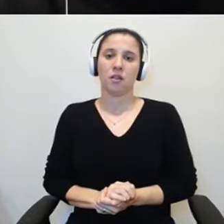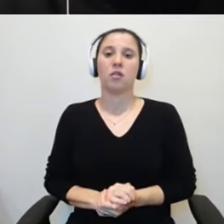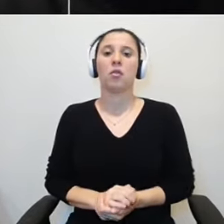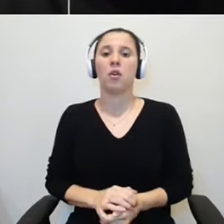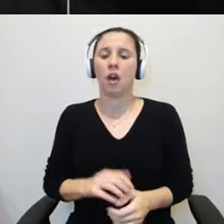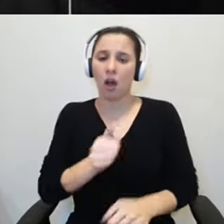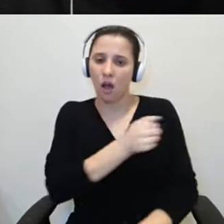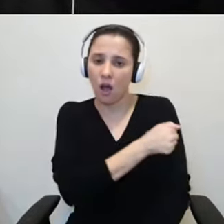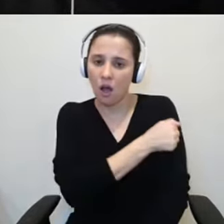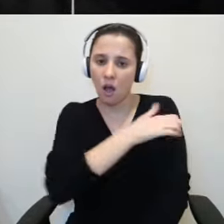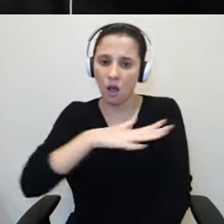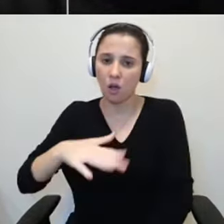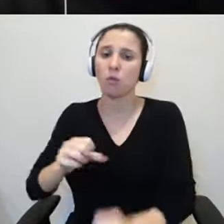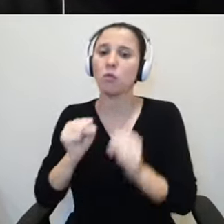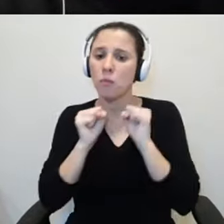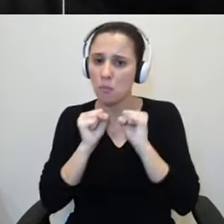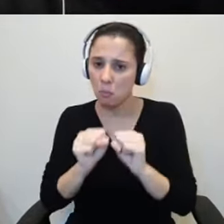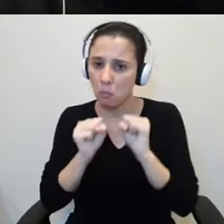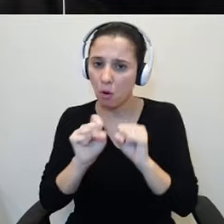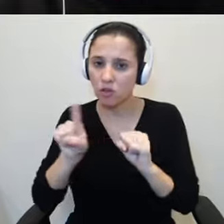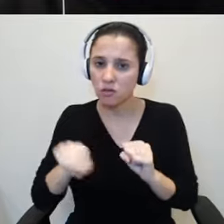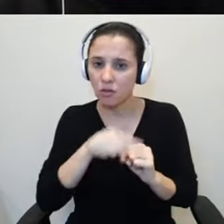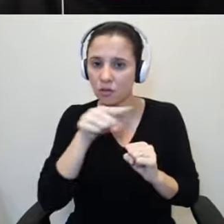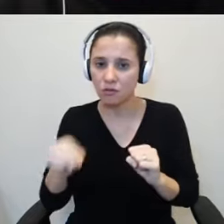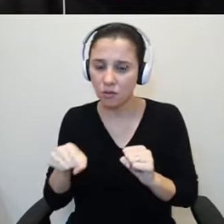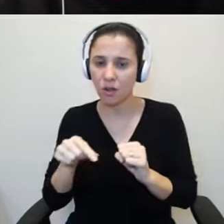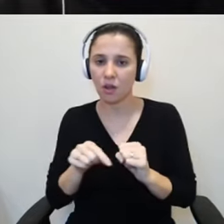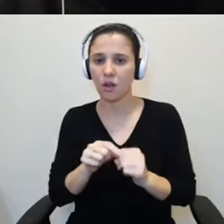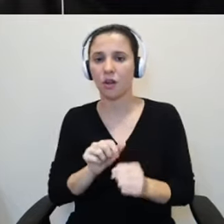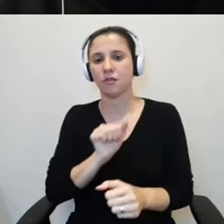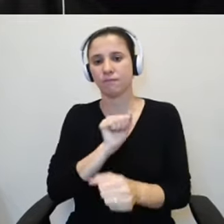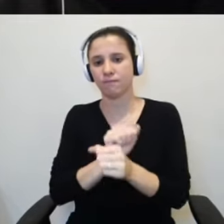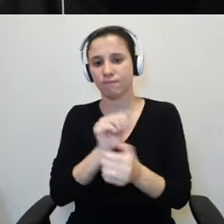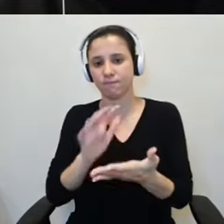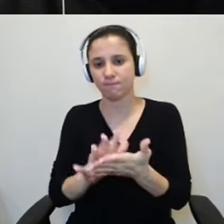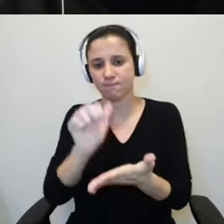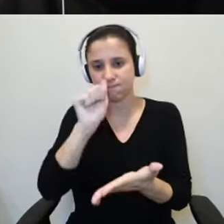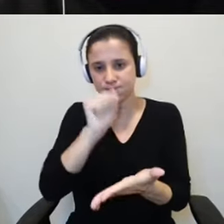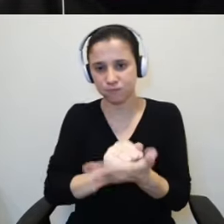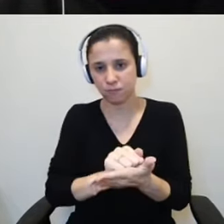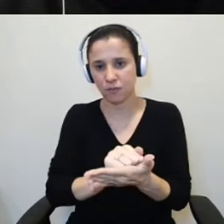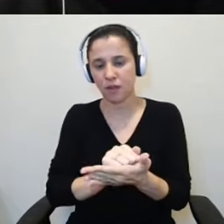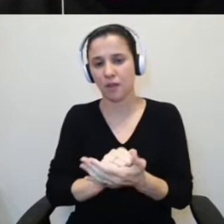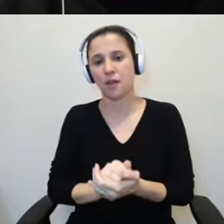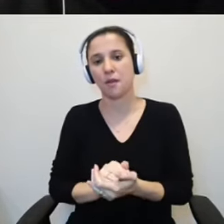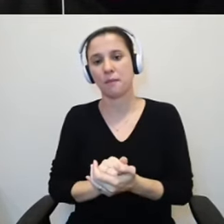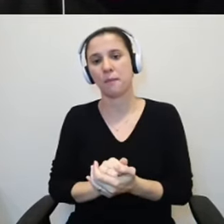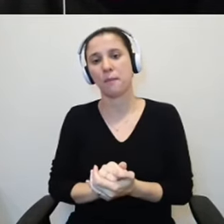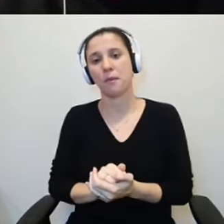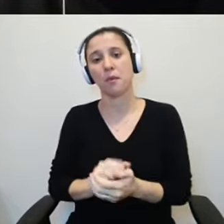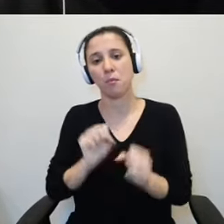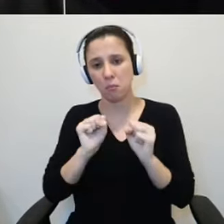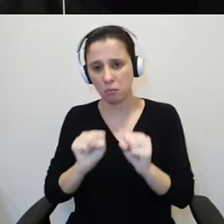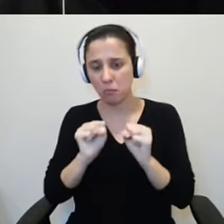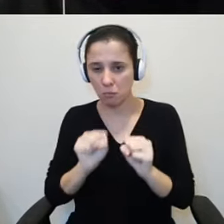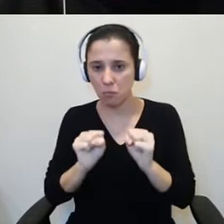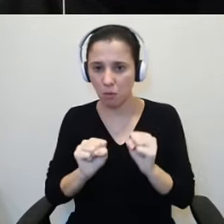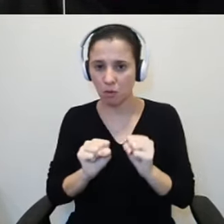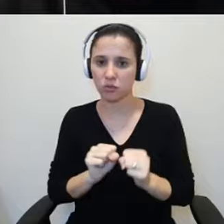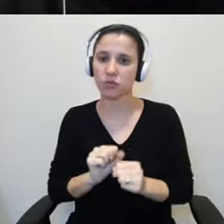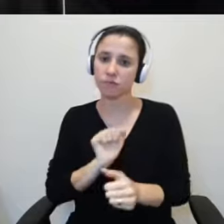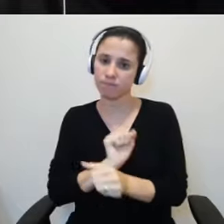No nossa, nessa portaria que está colocada com essas diretrizes,